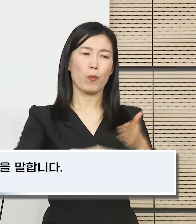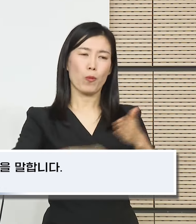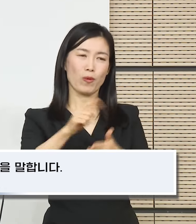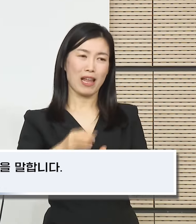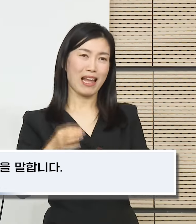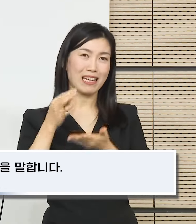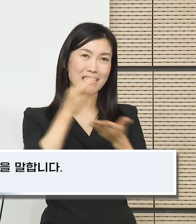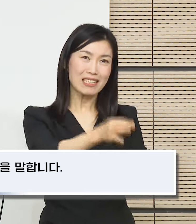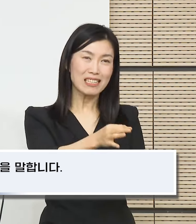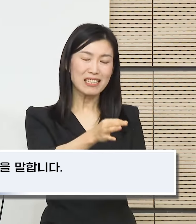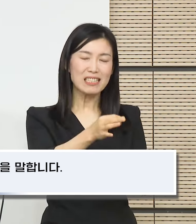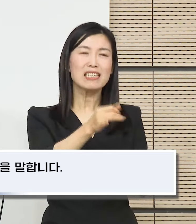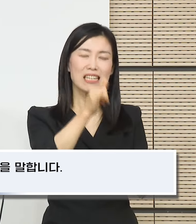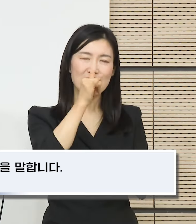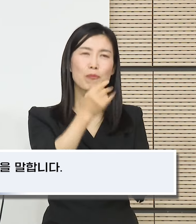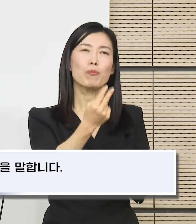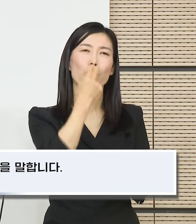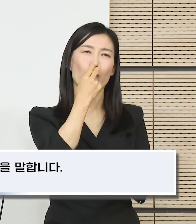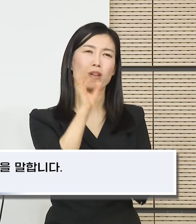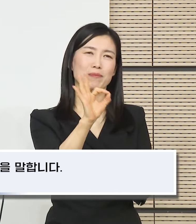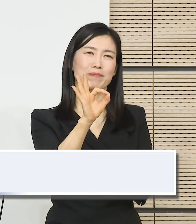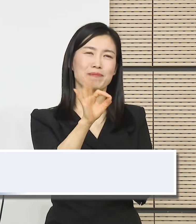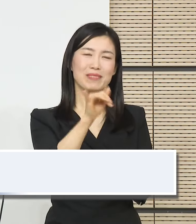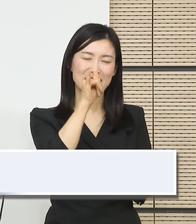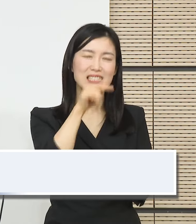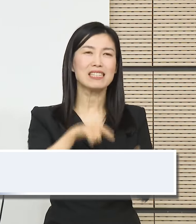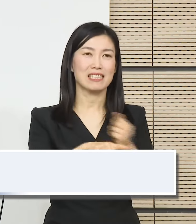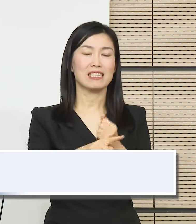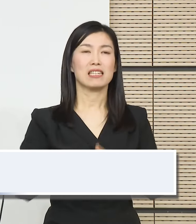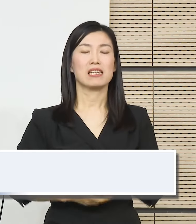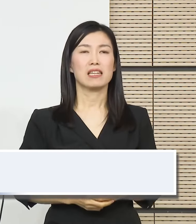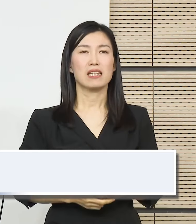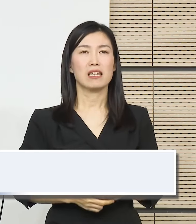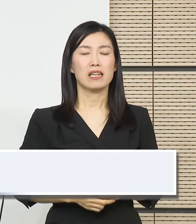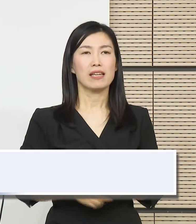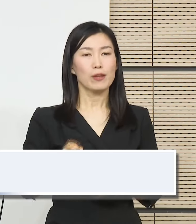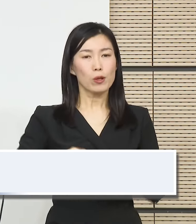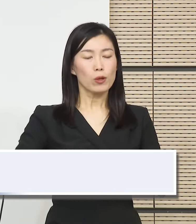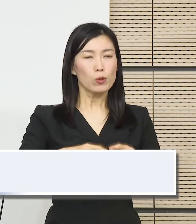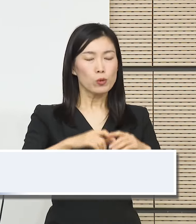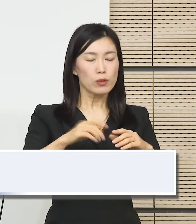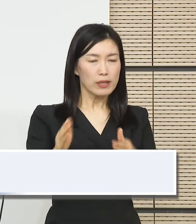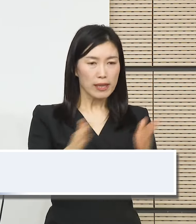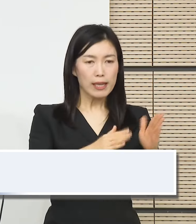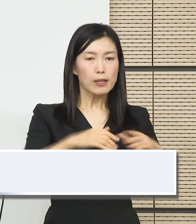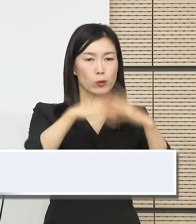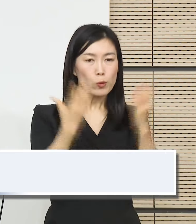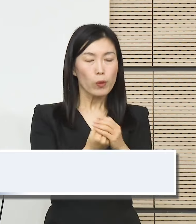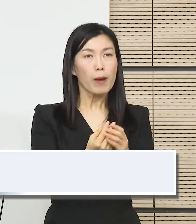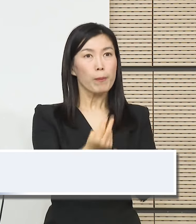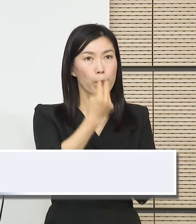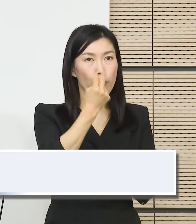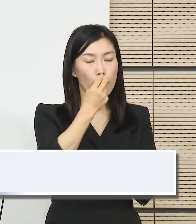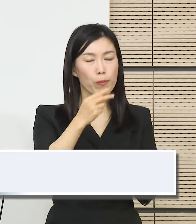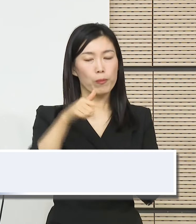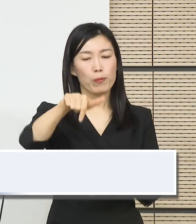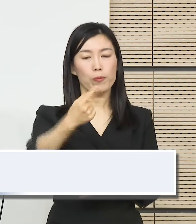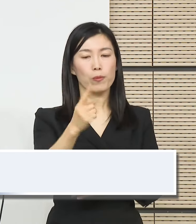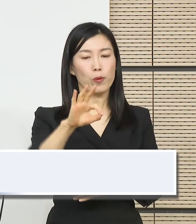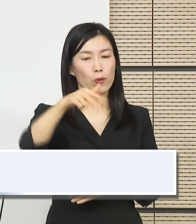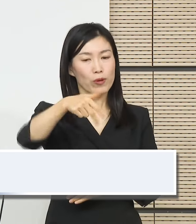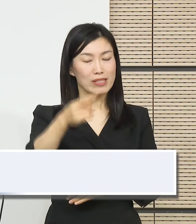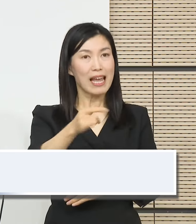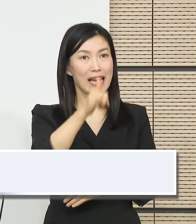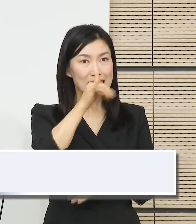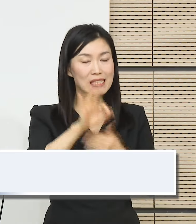있는 보험을 말합니다. 또한 종합보험 공제에 가입한 경우에는 의료인이